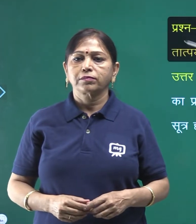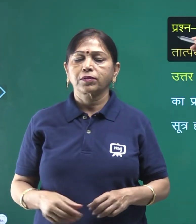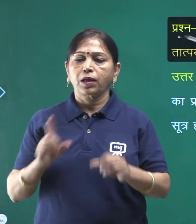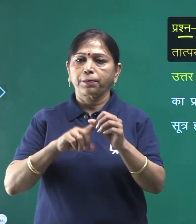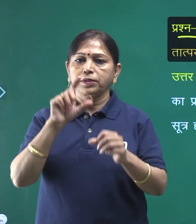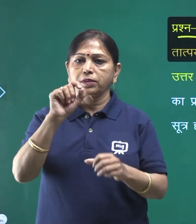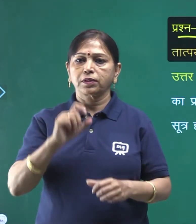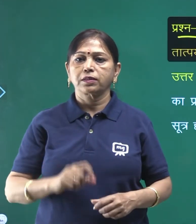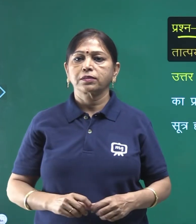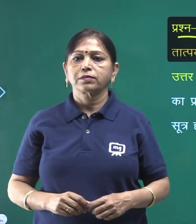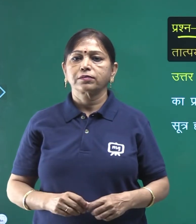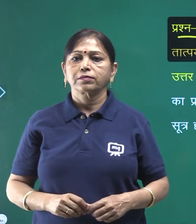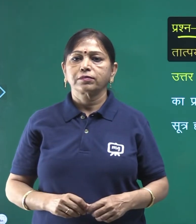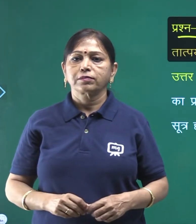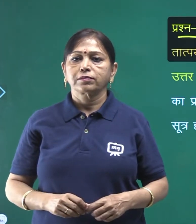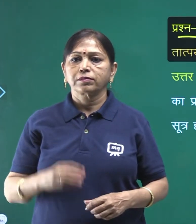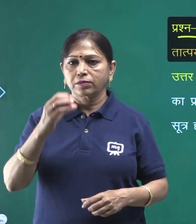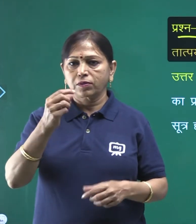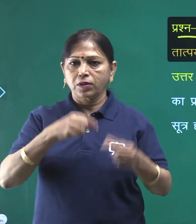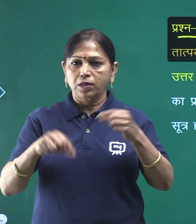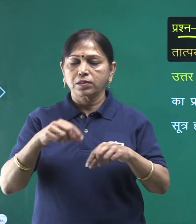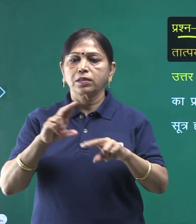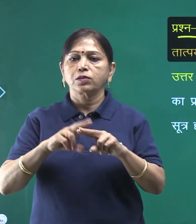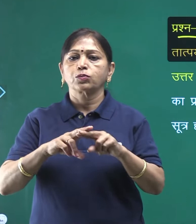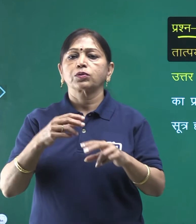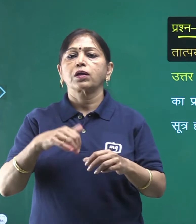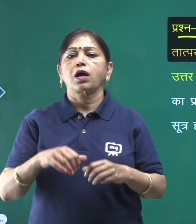प्रश्न 10, रासायनिक सूत्र का